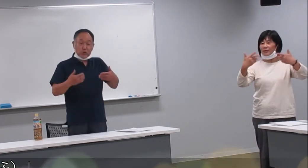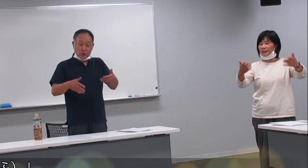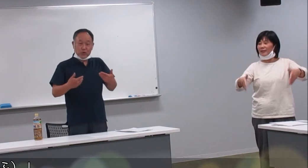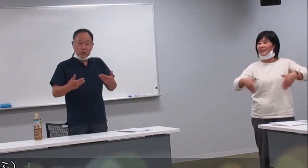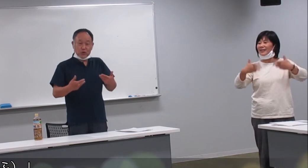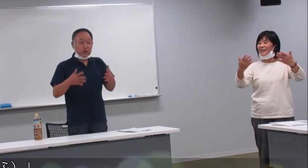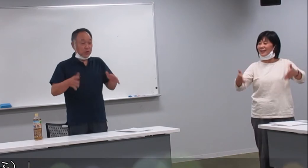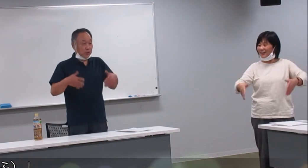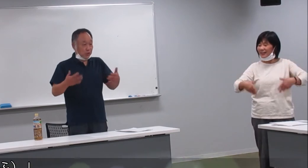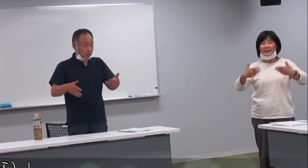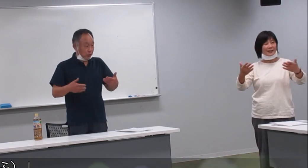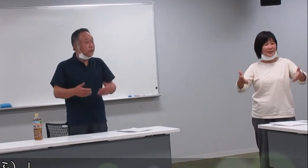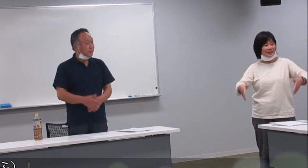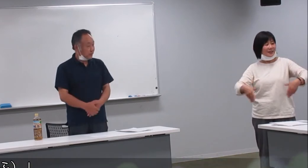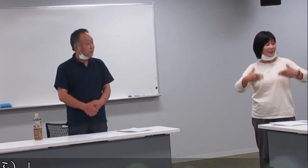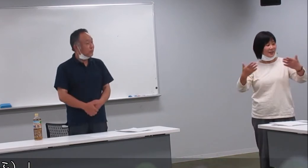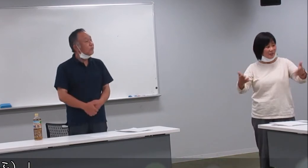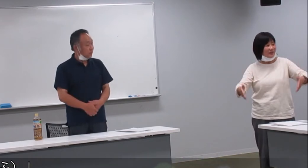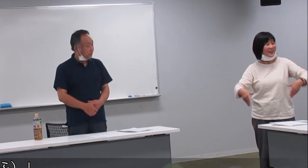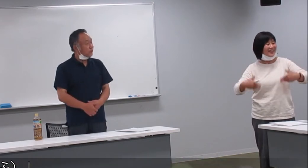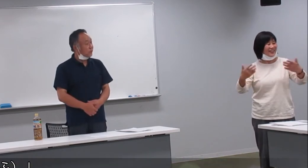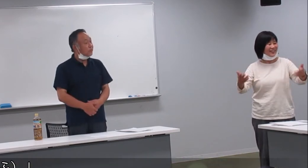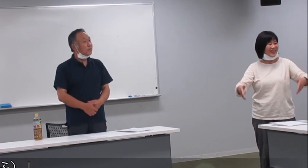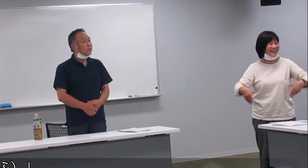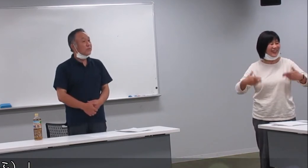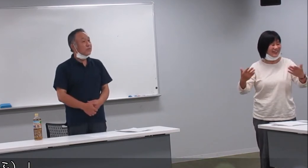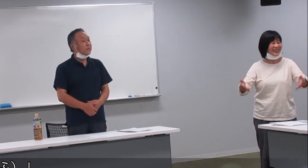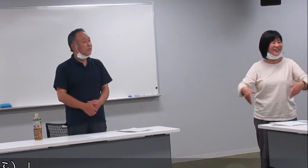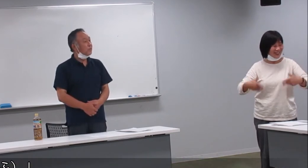ょっと。ああ、こういう。 こういう感じですかね。